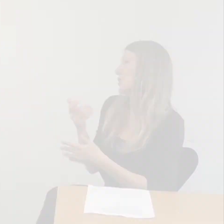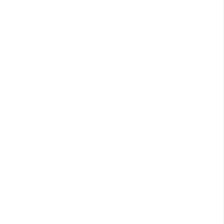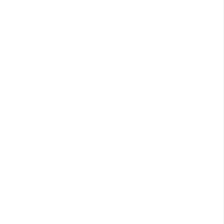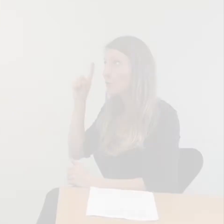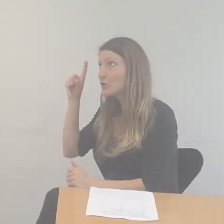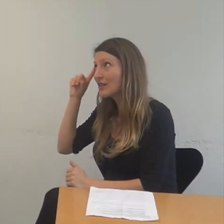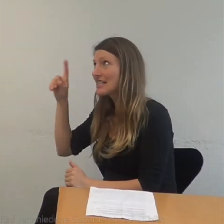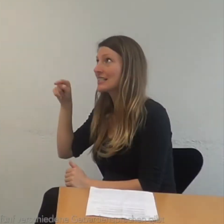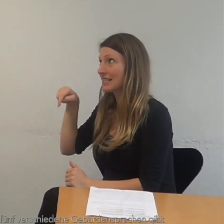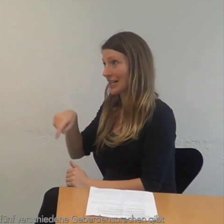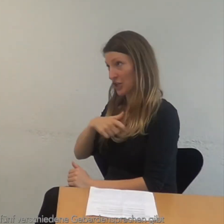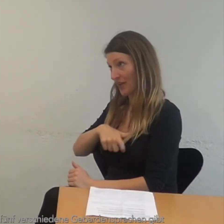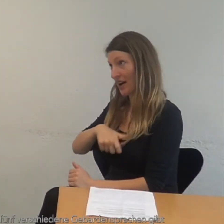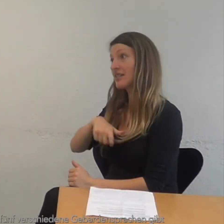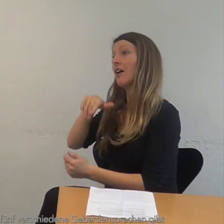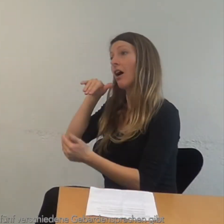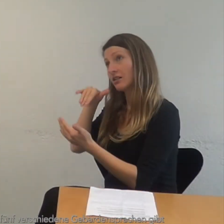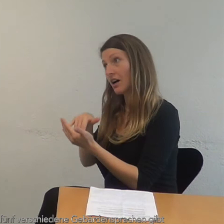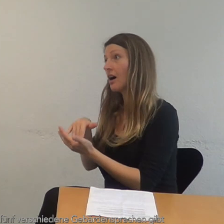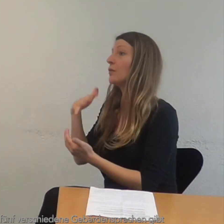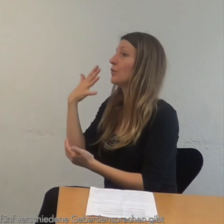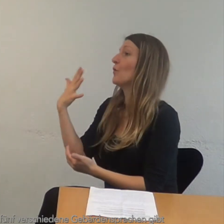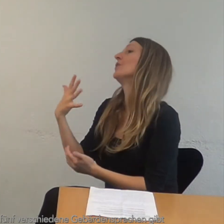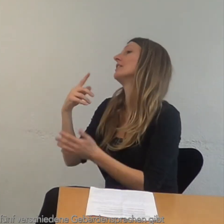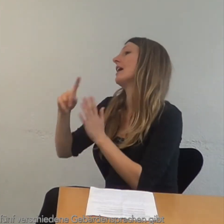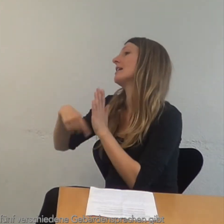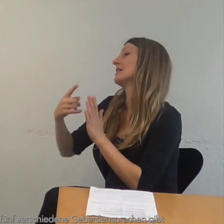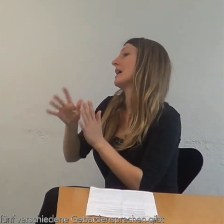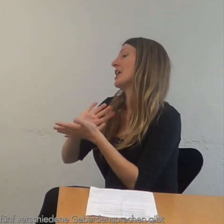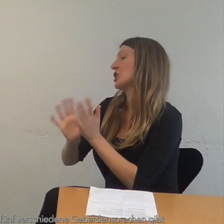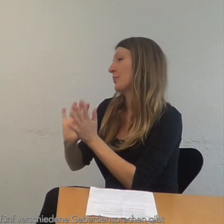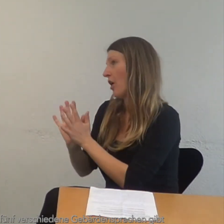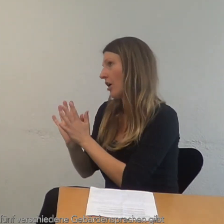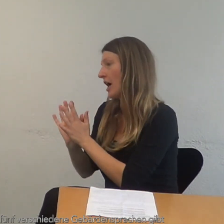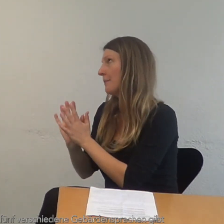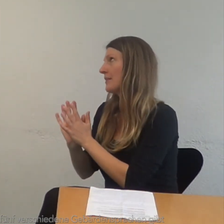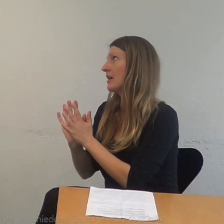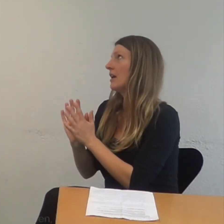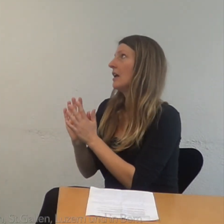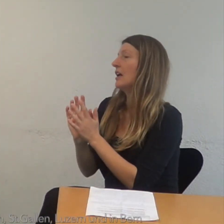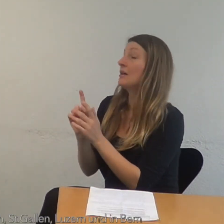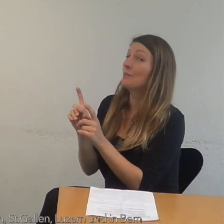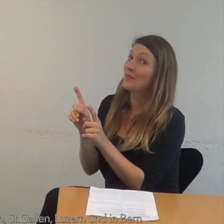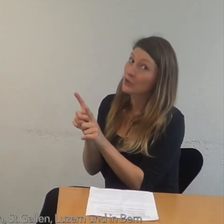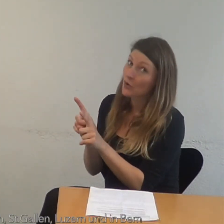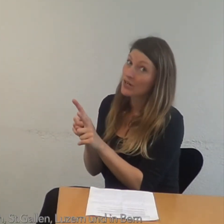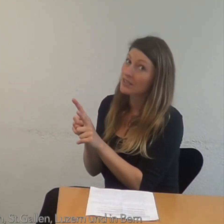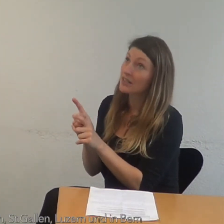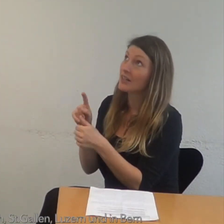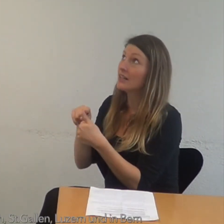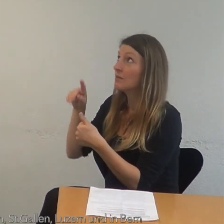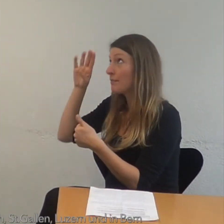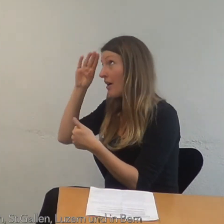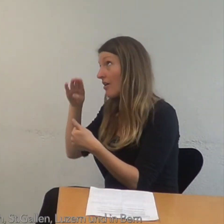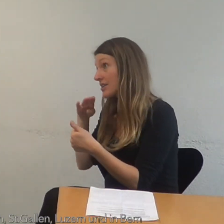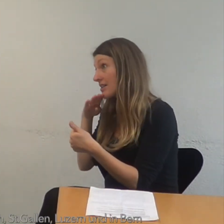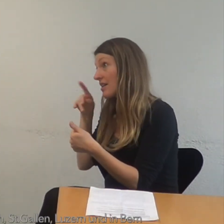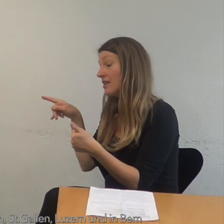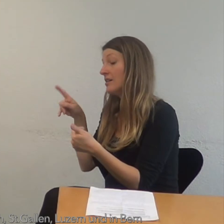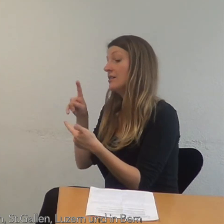denke, es ist gut zu wissen, dass in Schweiz hat da 5 Dialekte der Sprache. Bedeutet in Basel,